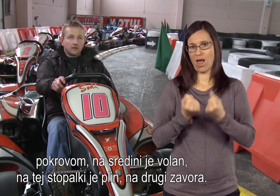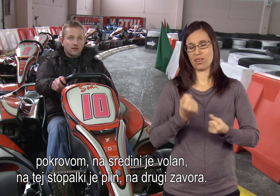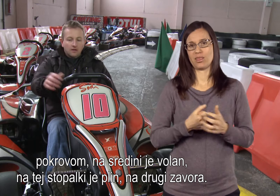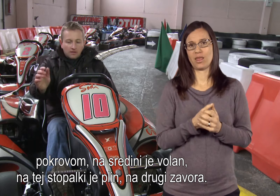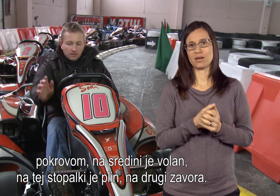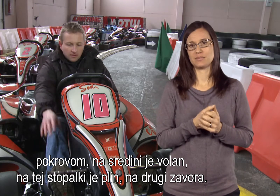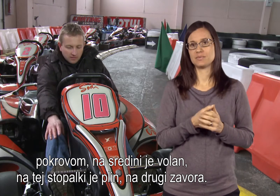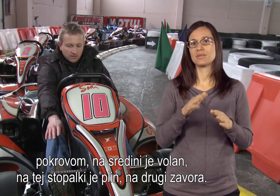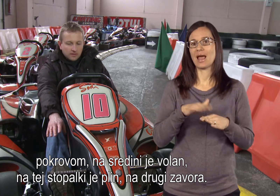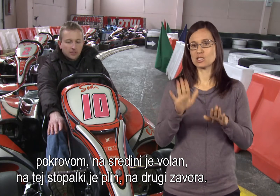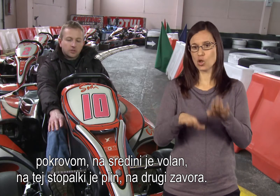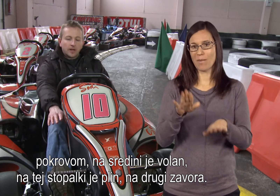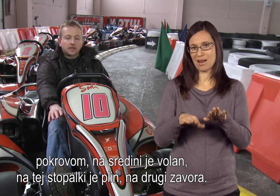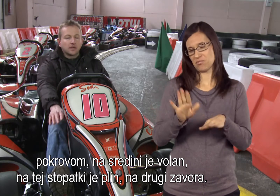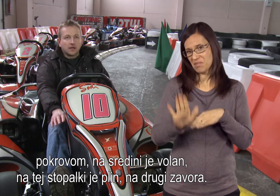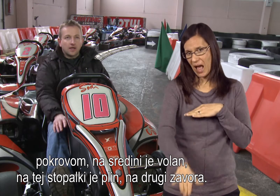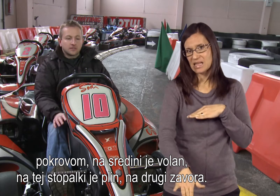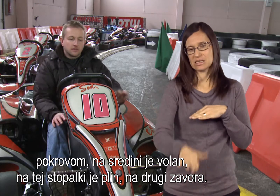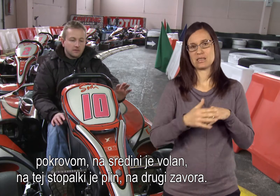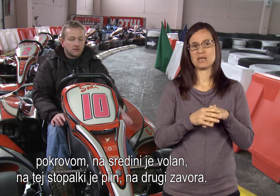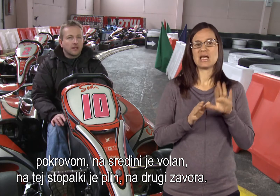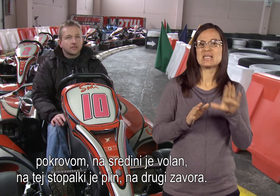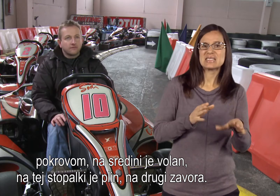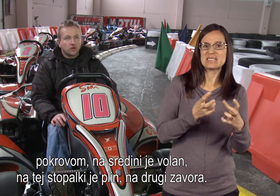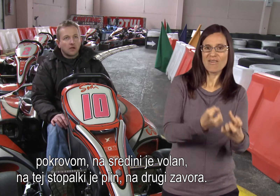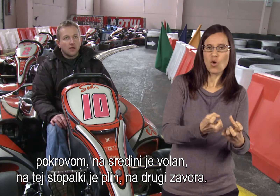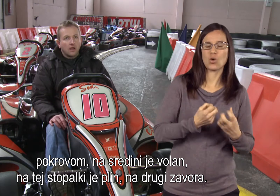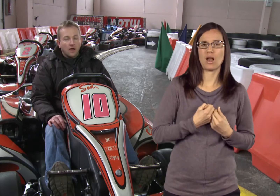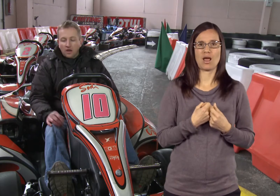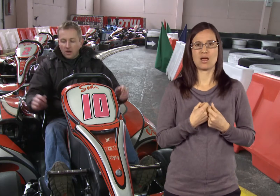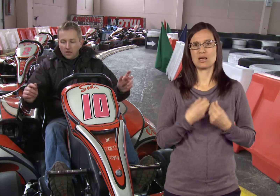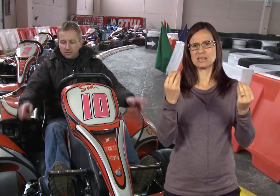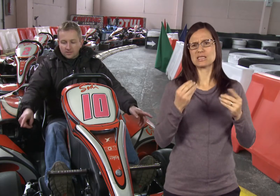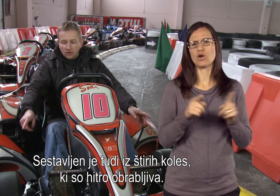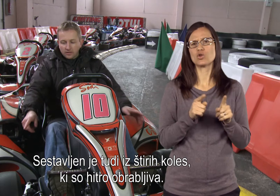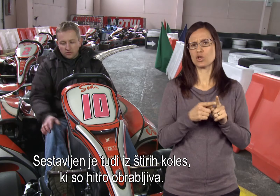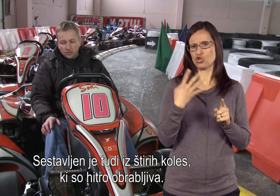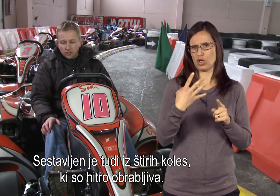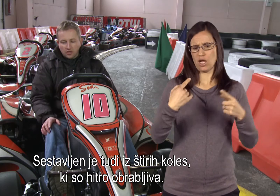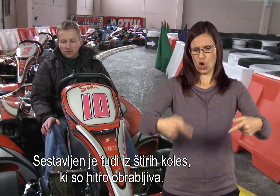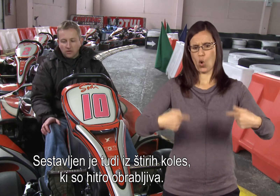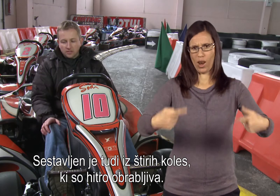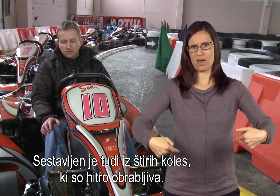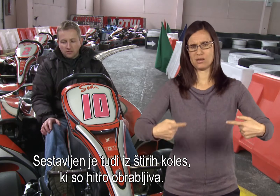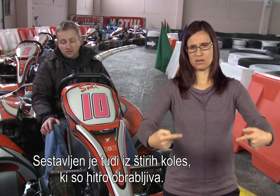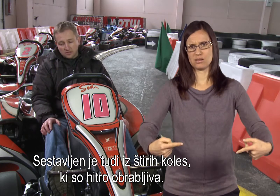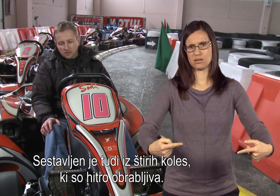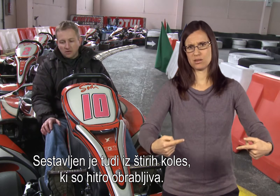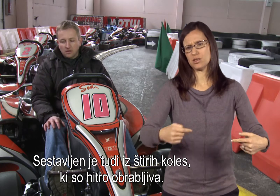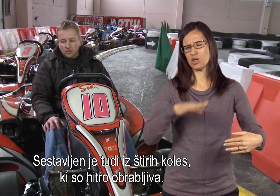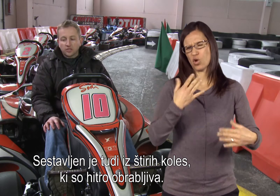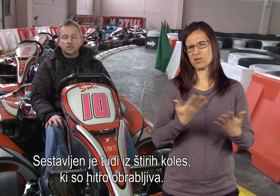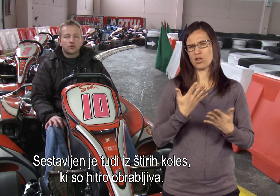volan, na tej stopalki je gas, tle je zavora, sestavljen je tudi iz 4 koles, ki se